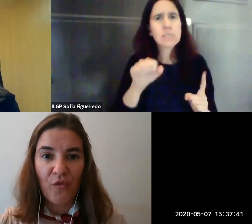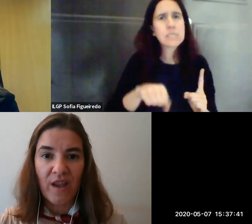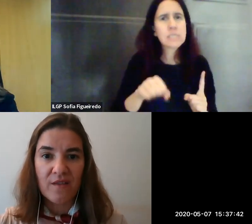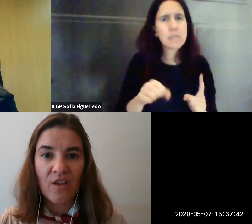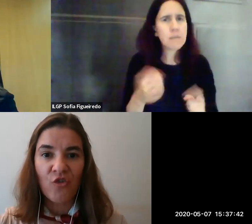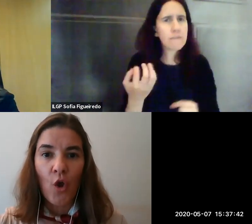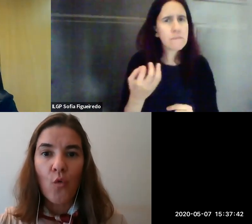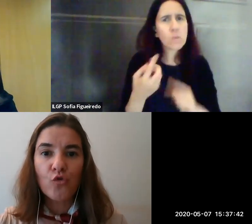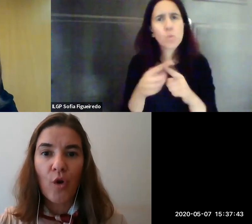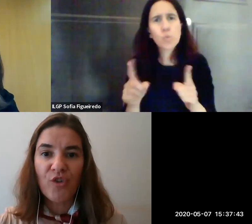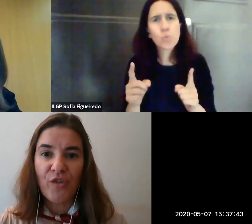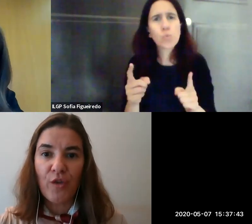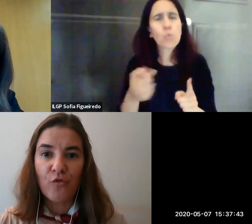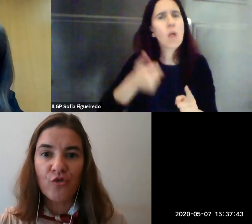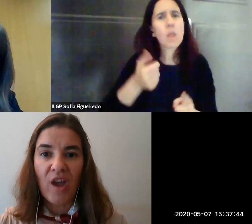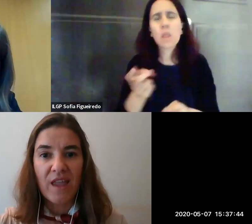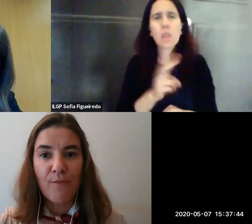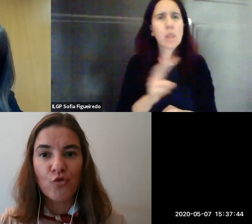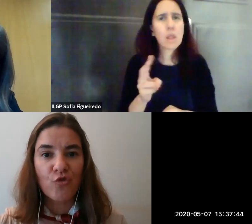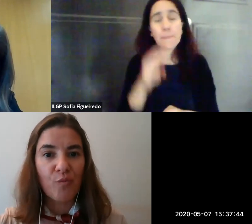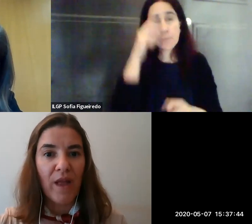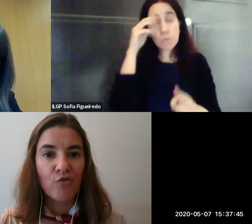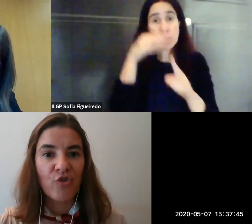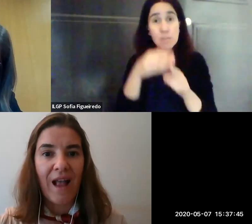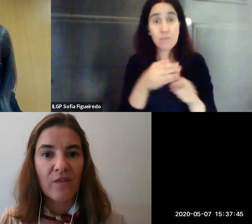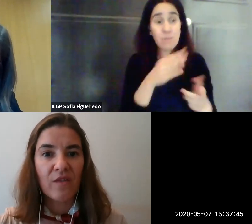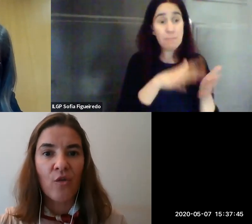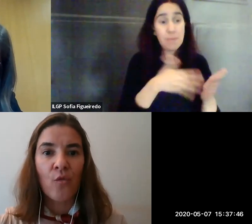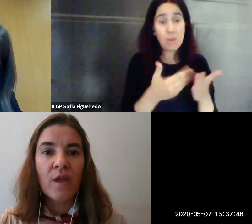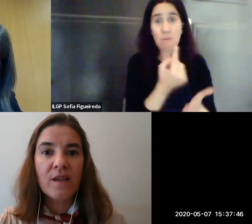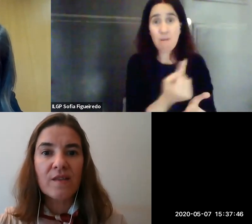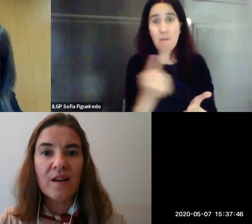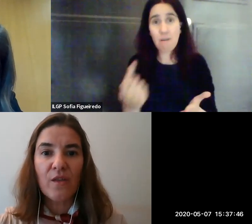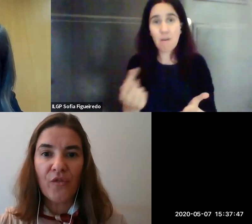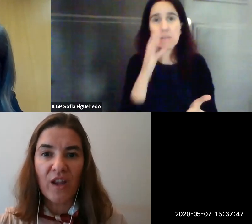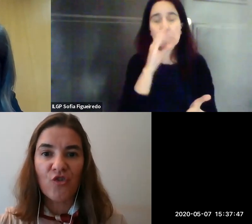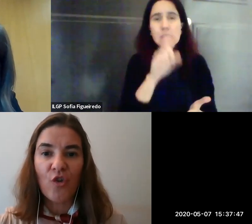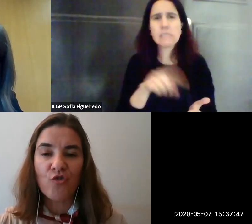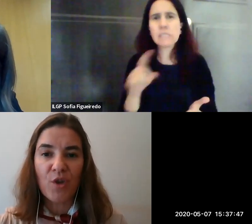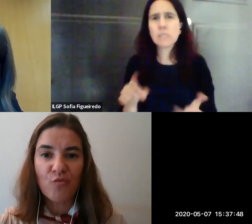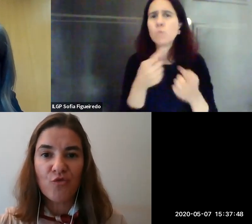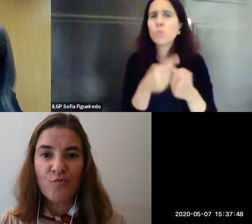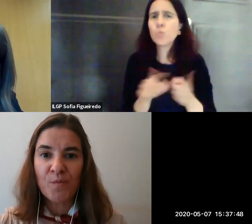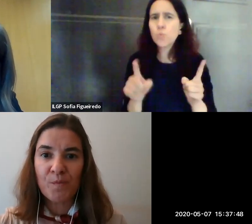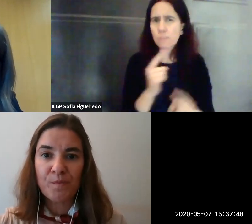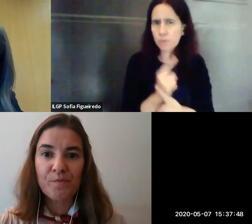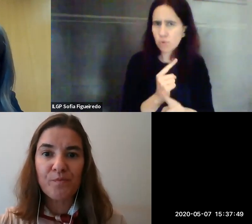principais diferenças? Os objetivos em ambos os planos, caso tenham que ser diferentes, são os